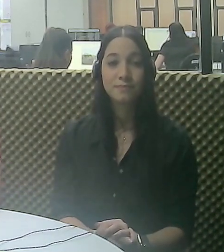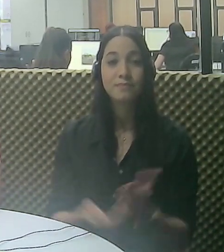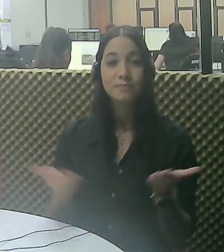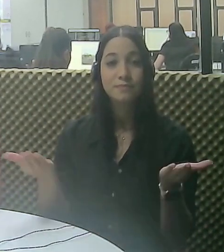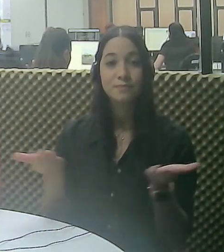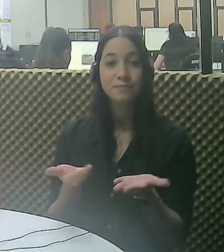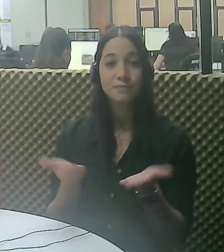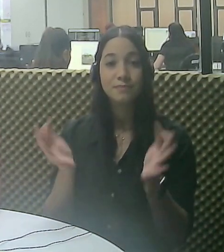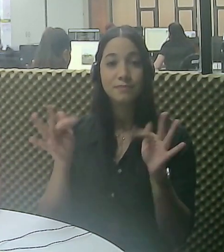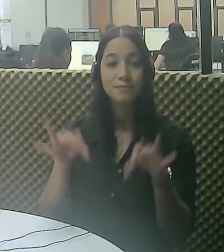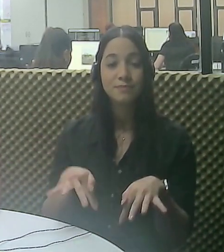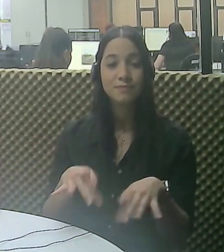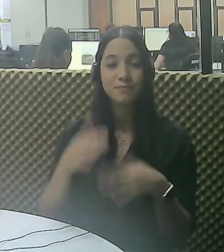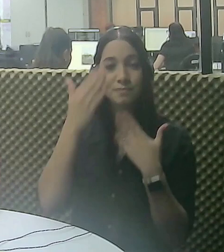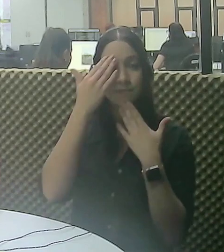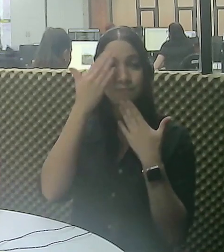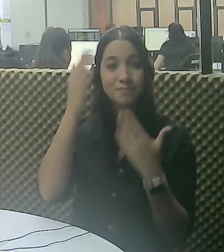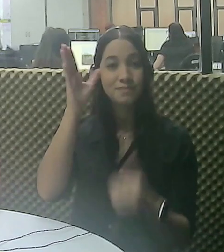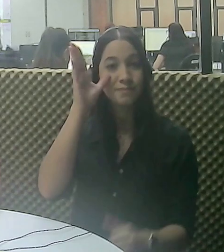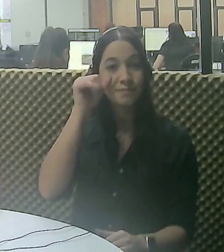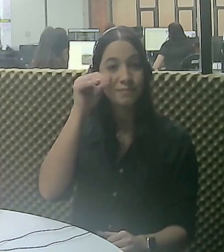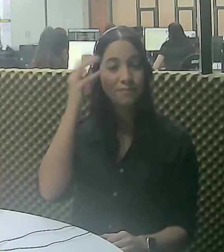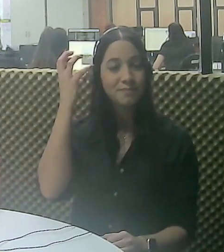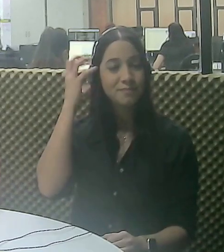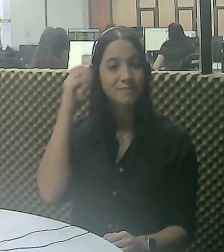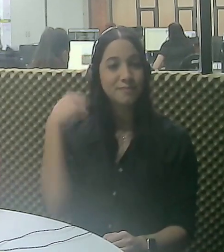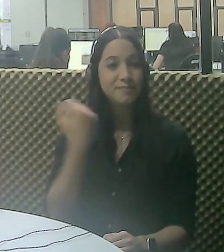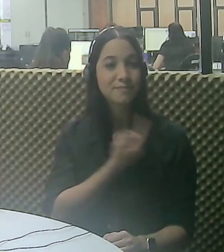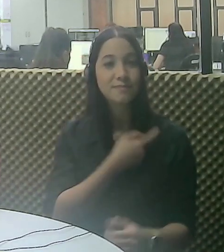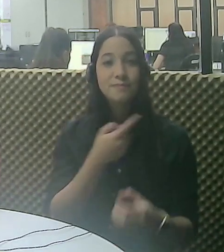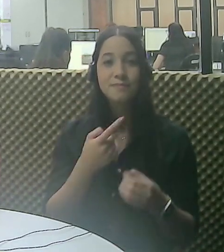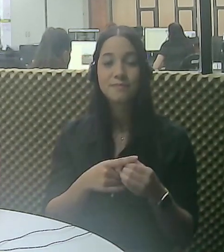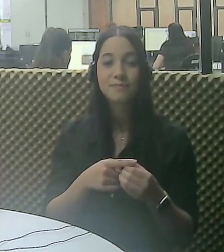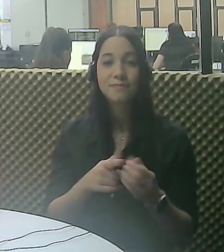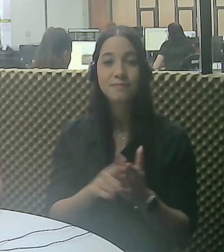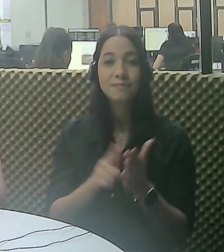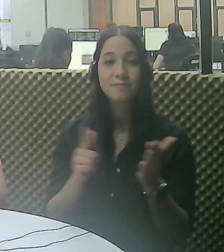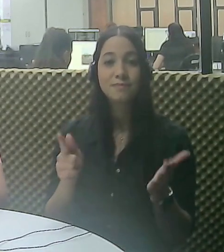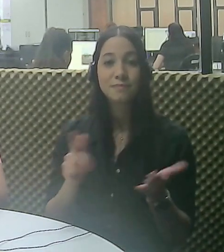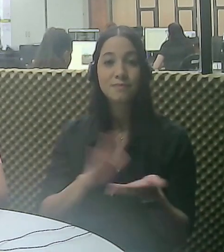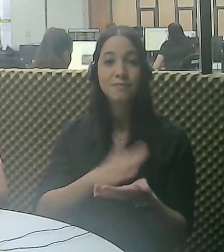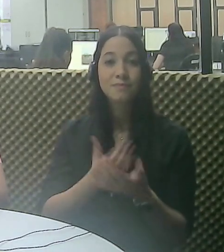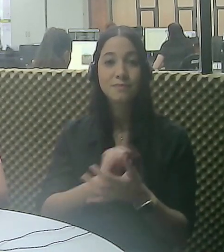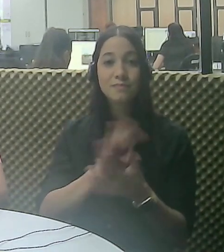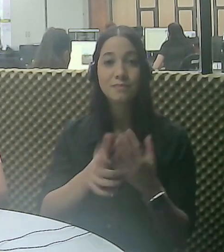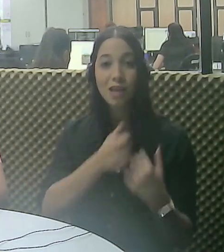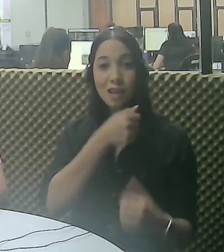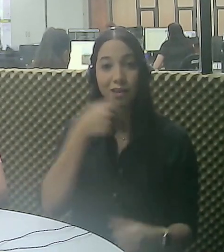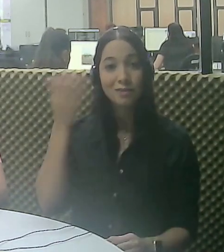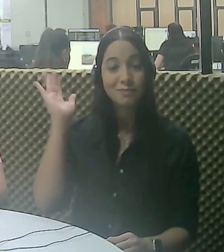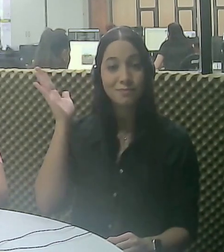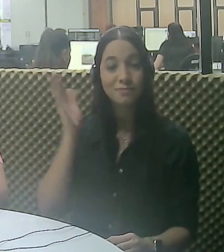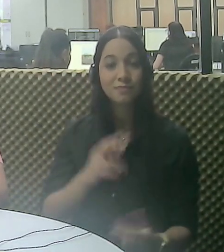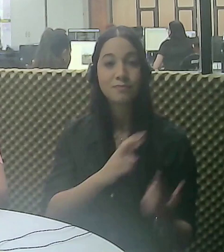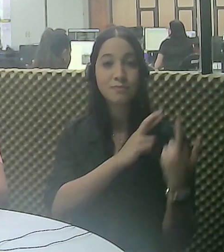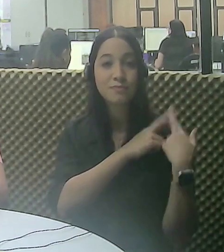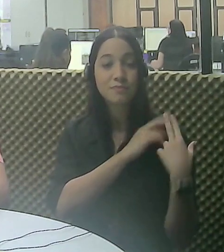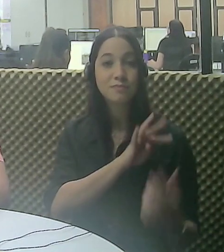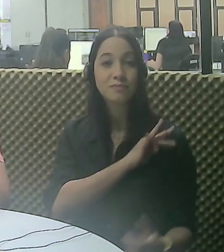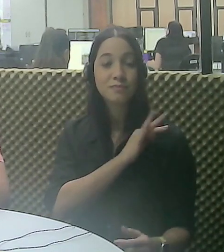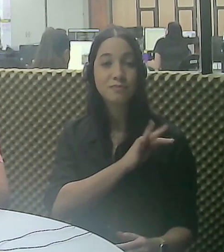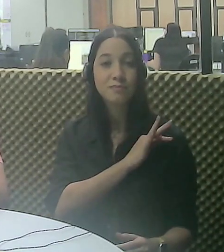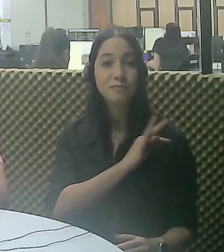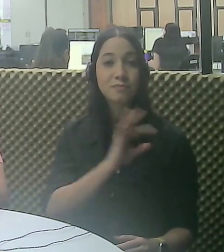notícias. A edição de hoje fica por aqui. Obrigado pela sua audiência, Rádio Nossa Cidade. Tradução em Libras, Amanda Valentim.